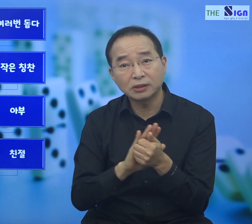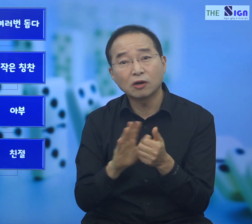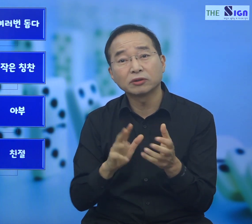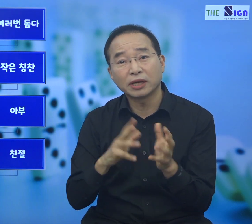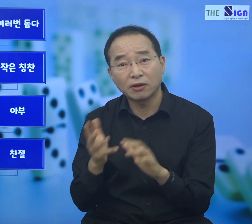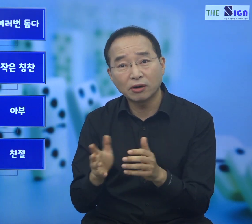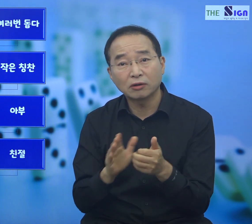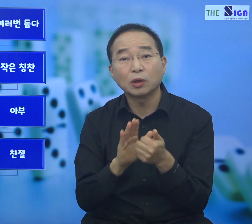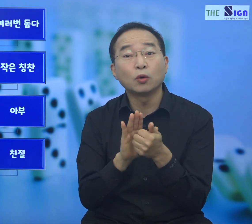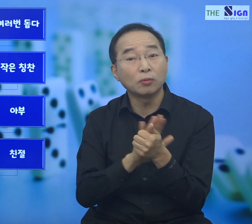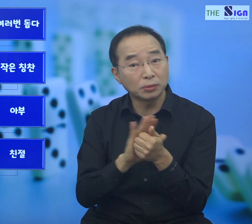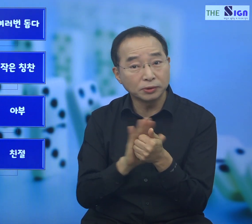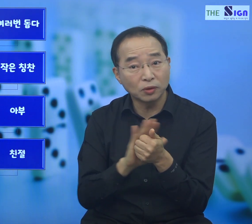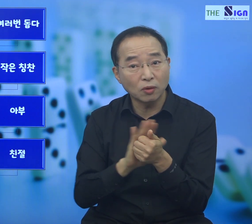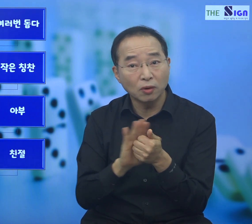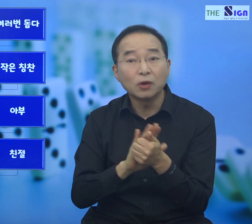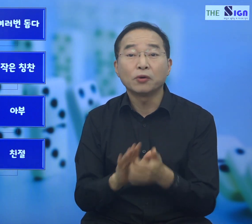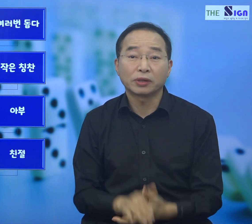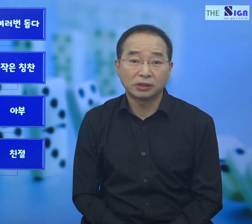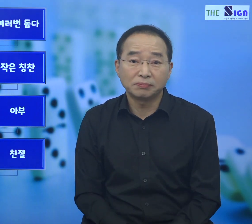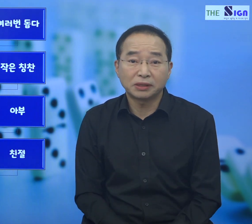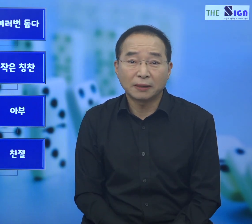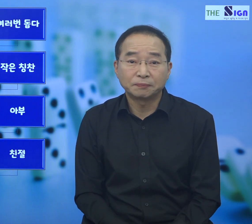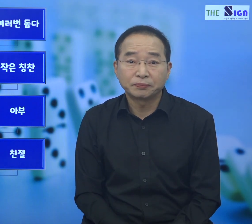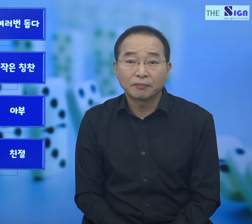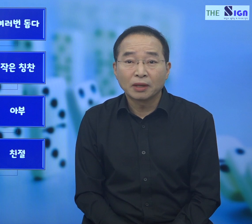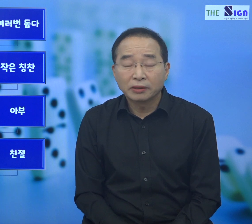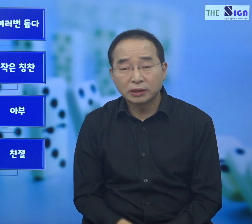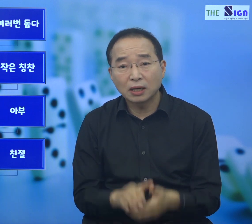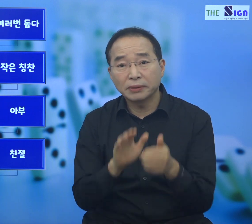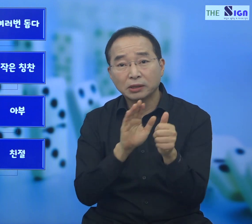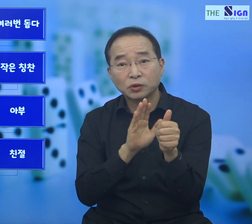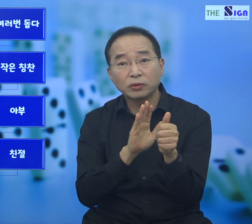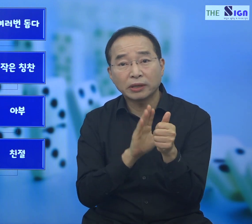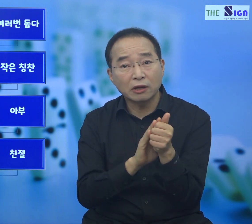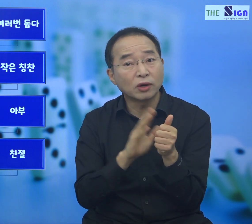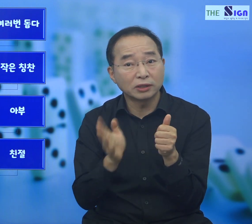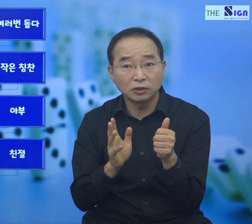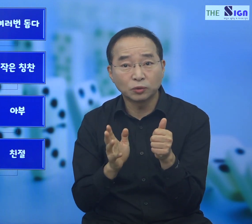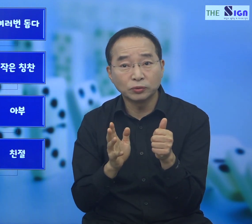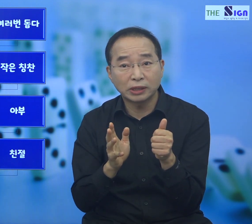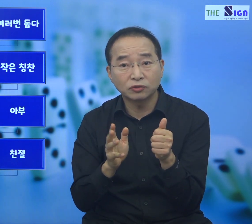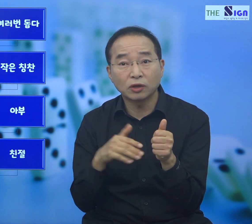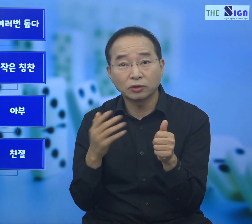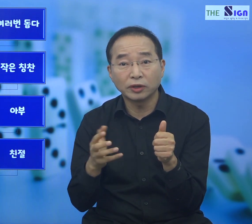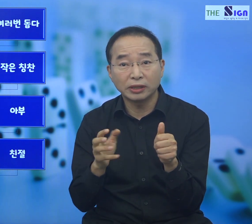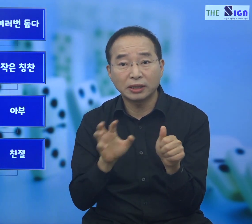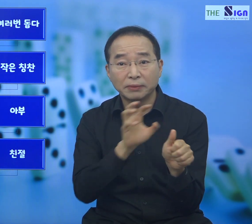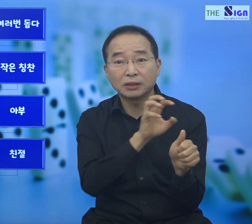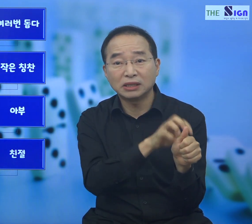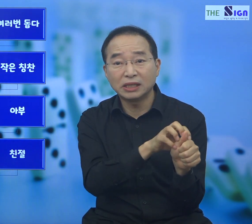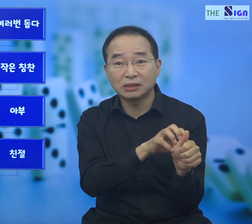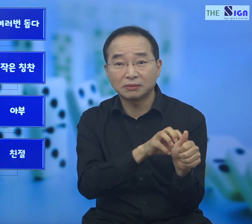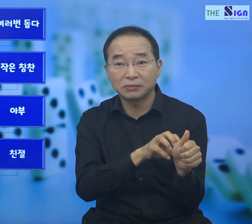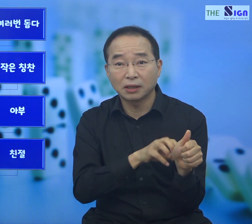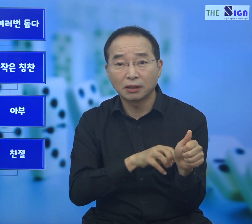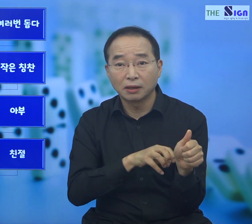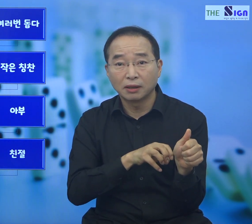어떤 케어하거나 이런 부분도 이렇게 씁니다. 그 다음에 손 대고 하는 동작 중에 어떤 게 있냐면 이게 있습니다.